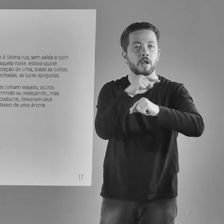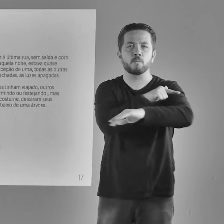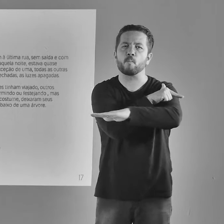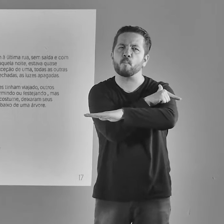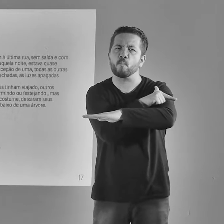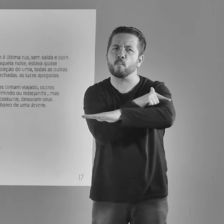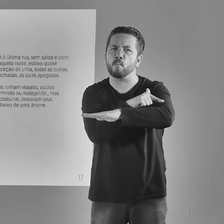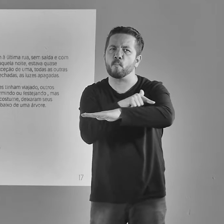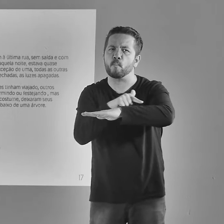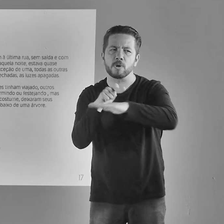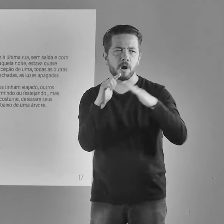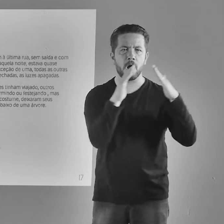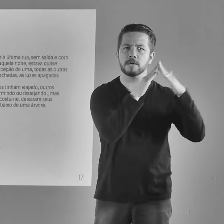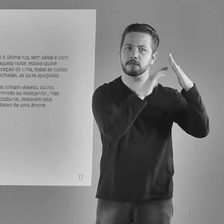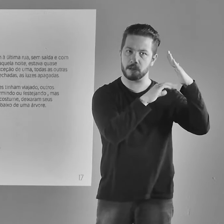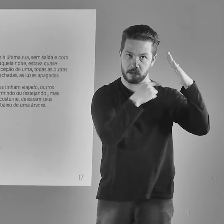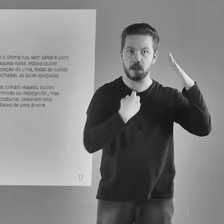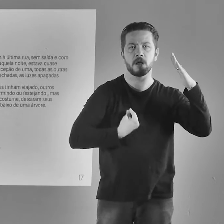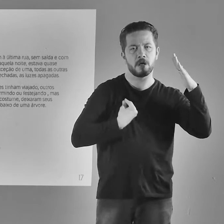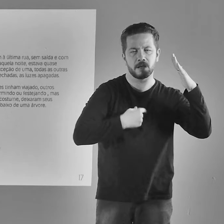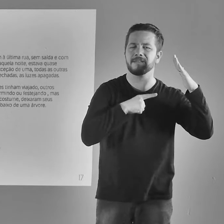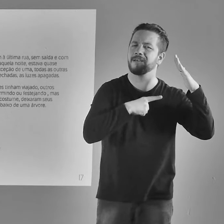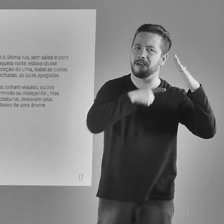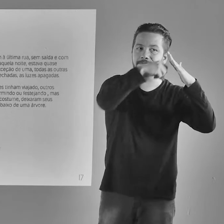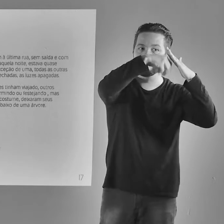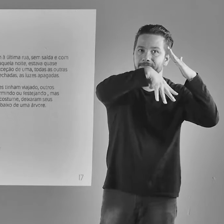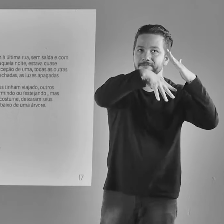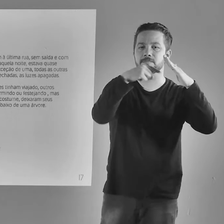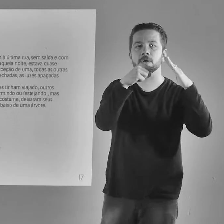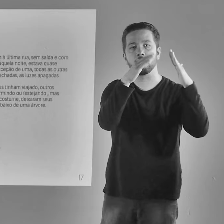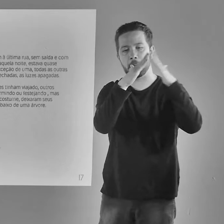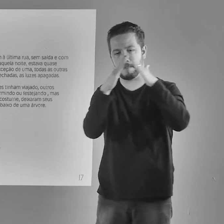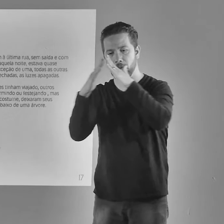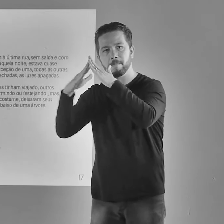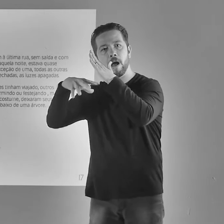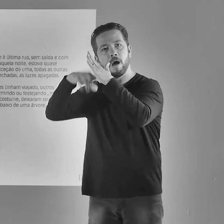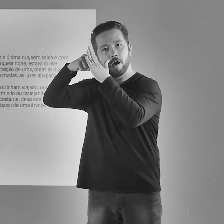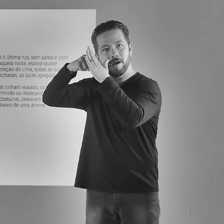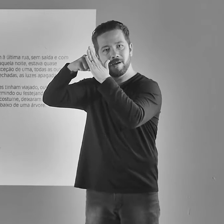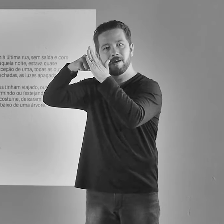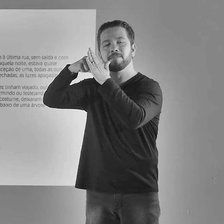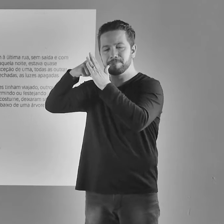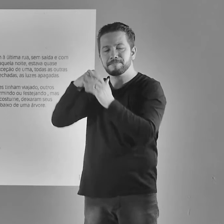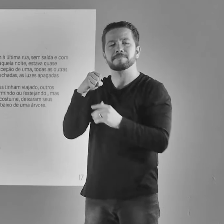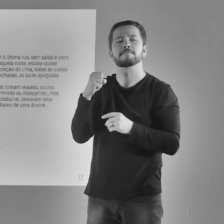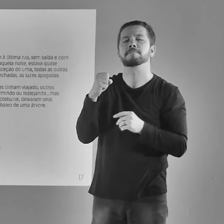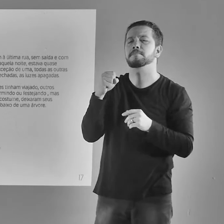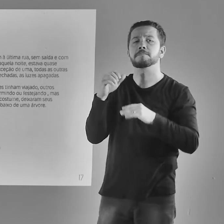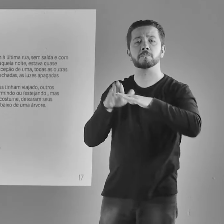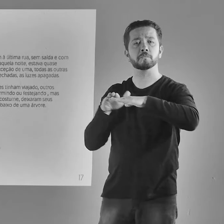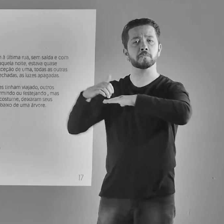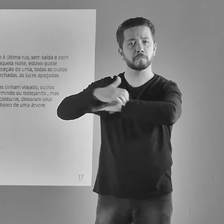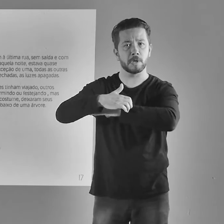exceção de uma, todas as casas estavam fechadas, com as luzes apagadas.